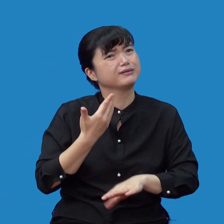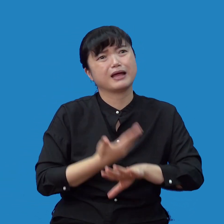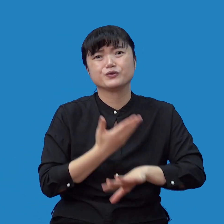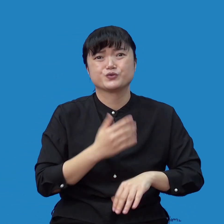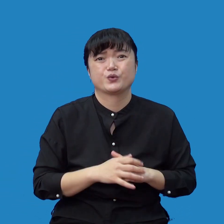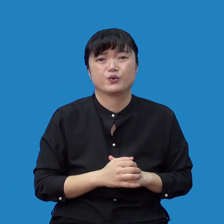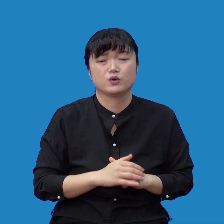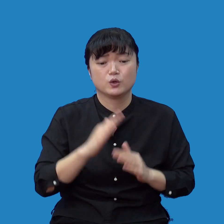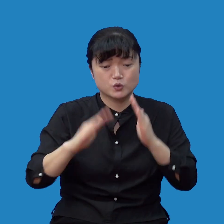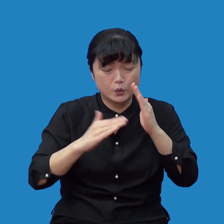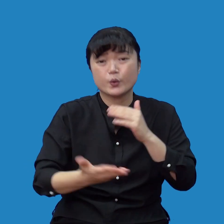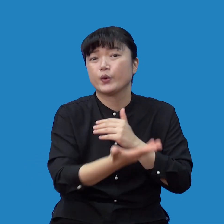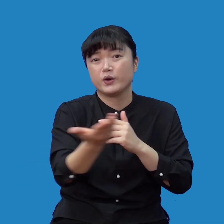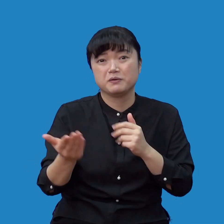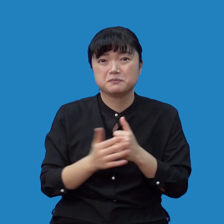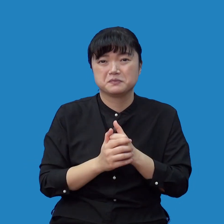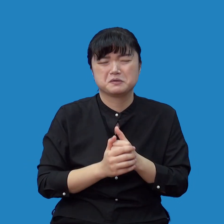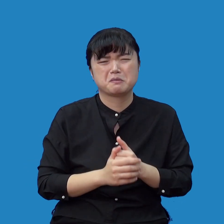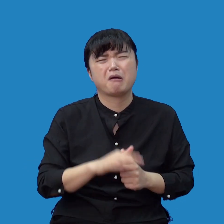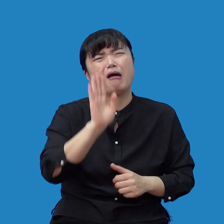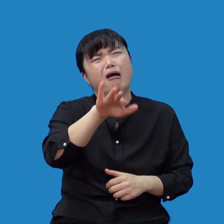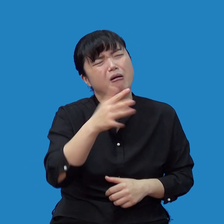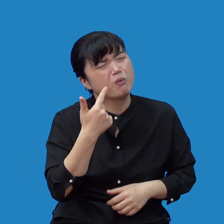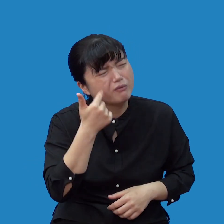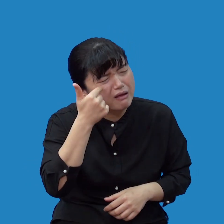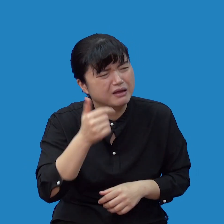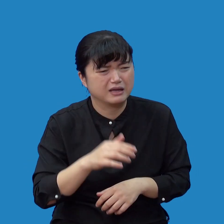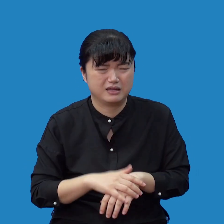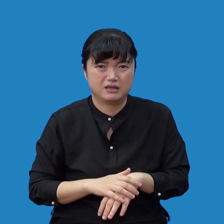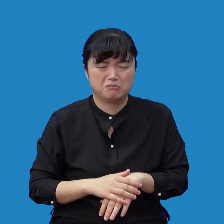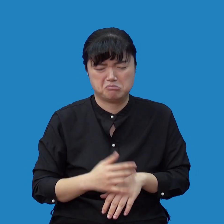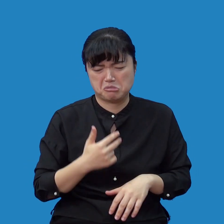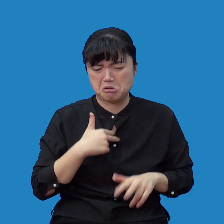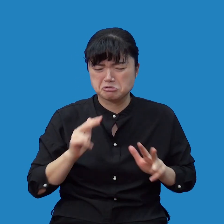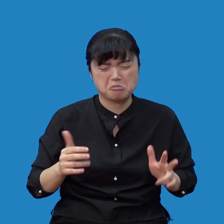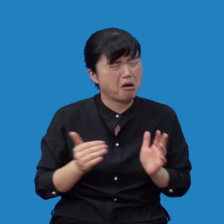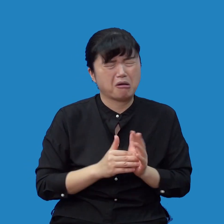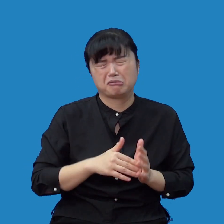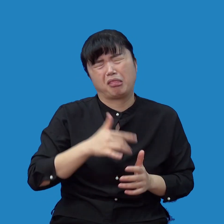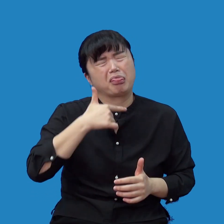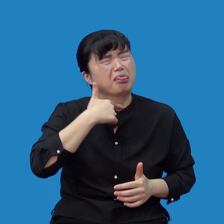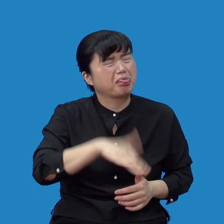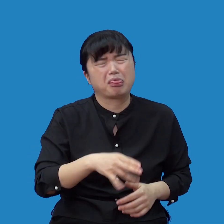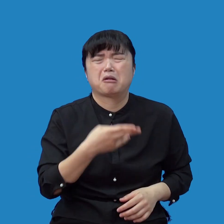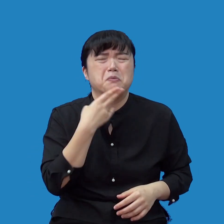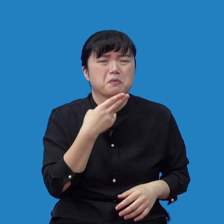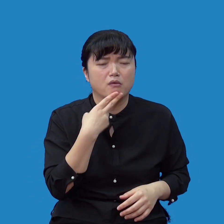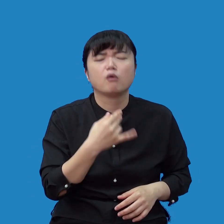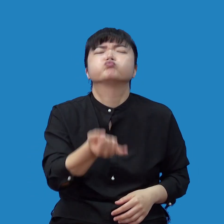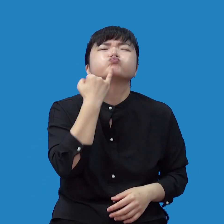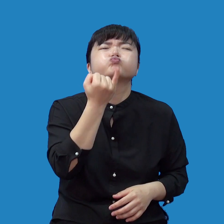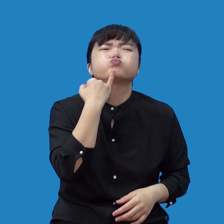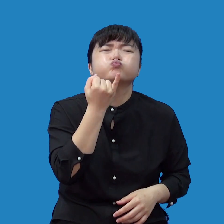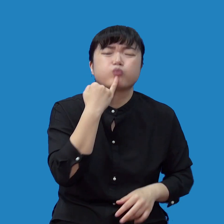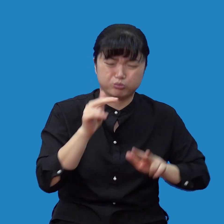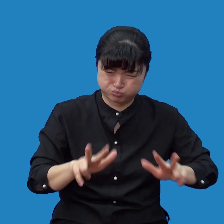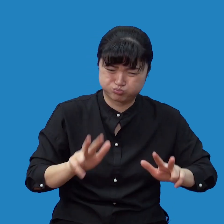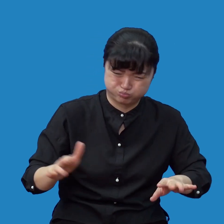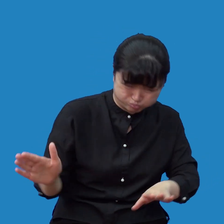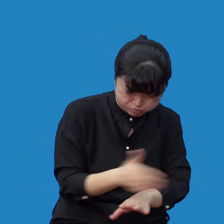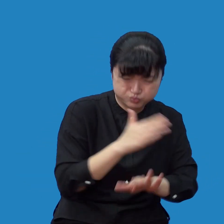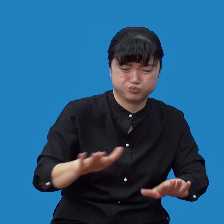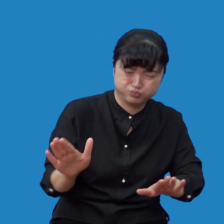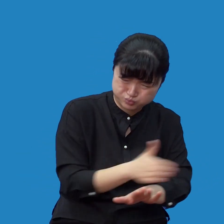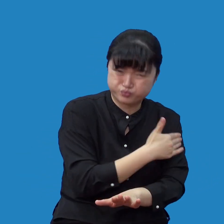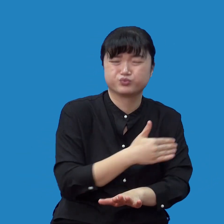여러분, 목사님, 지금까지 내가 그렇게 못했습니다. 괜찮습니다. 지금부터 믿음으로